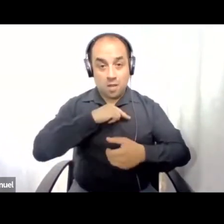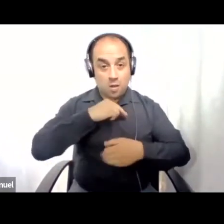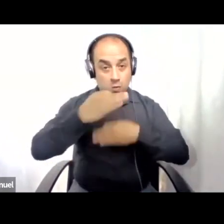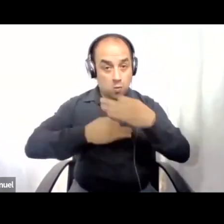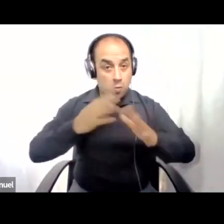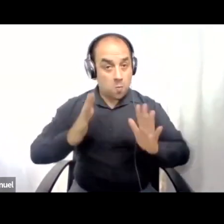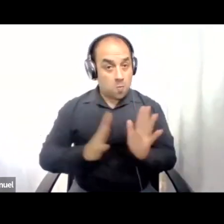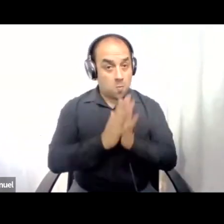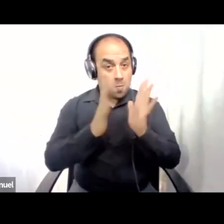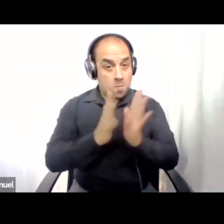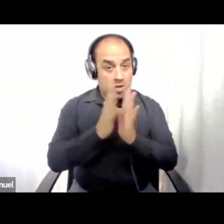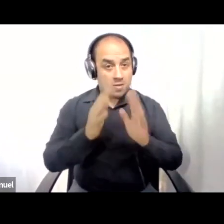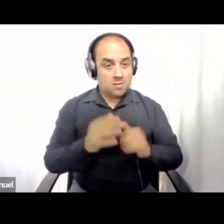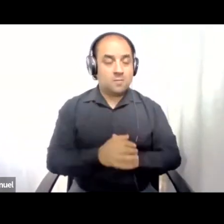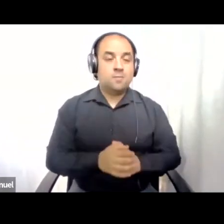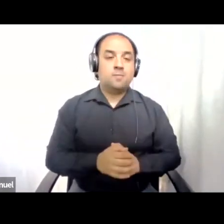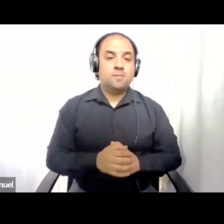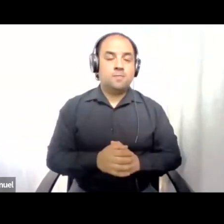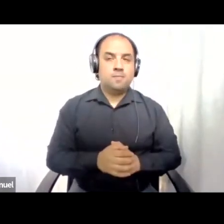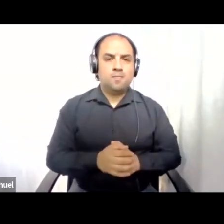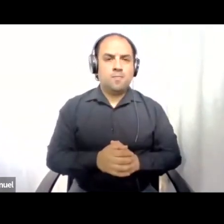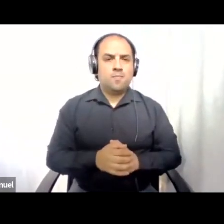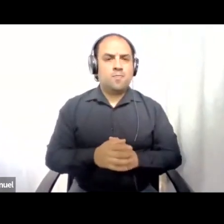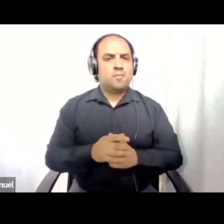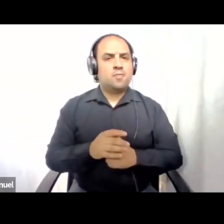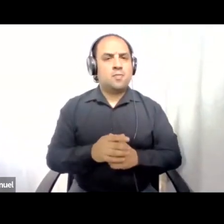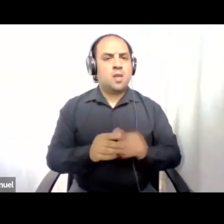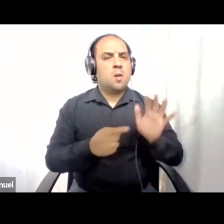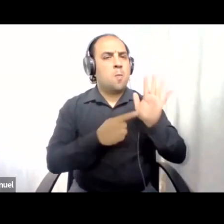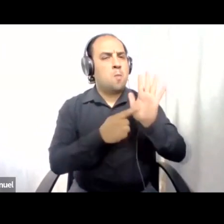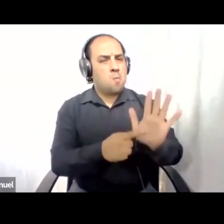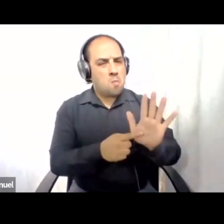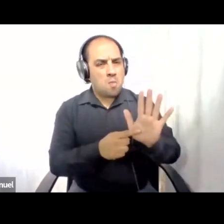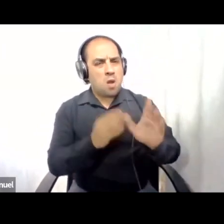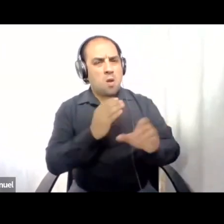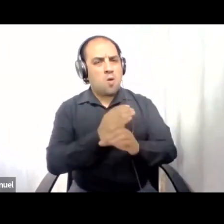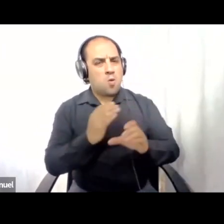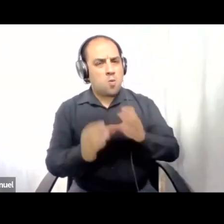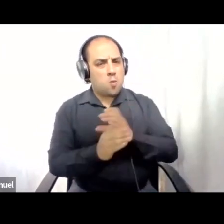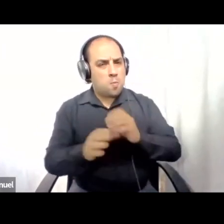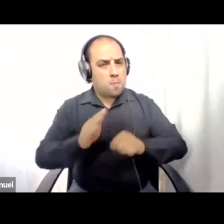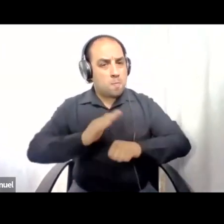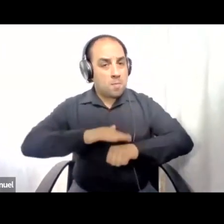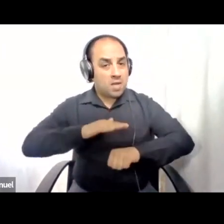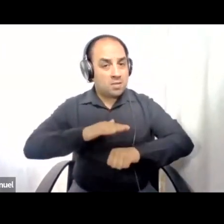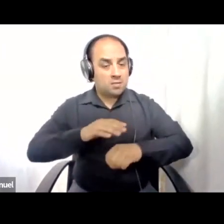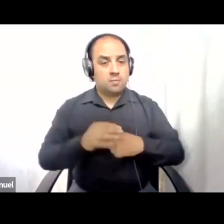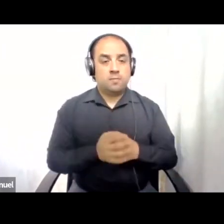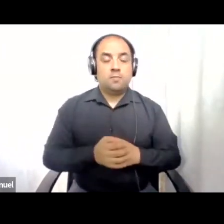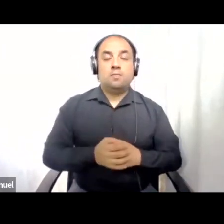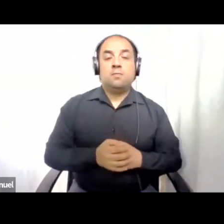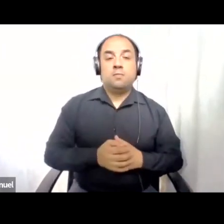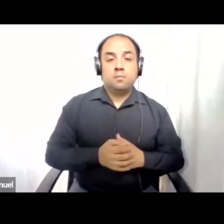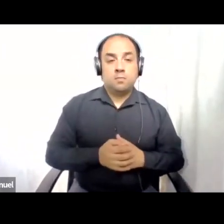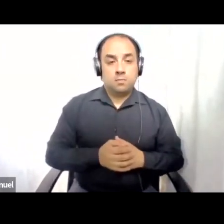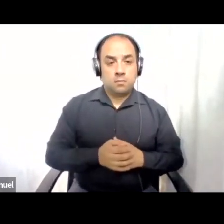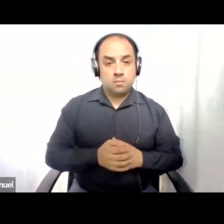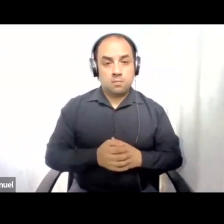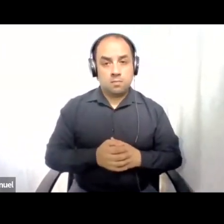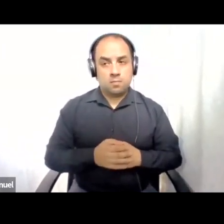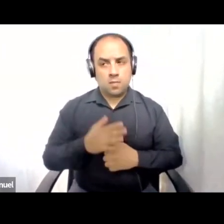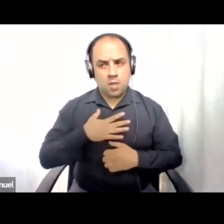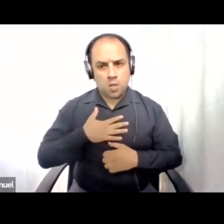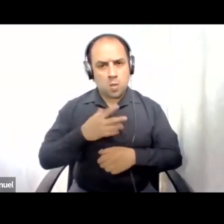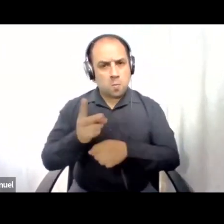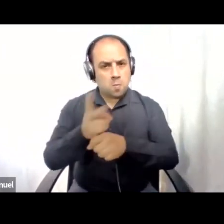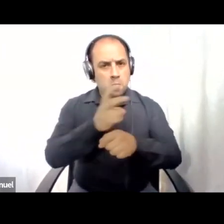partícipes, nos están diciendo algo más, ¿no? Y aquí, cuando les invitaba a pensar